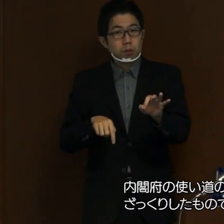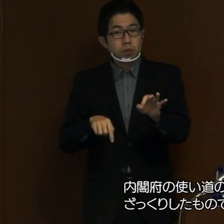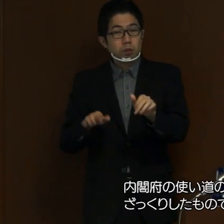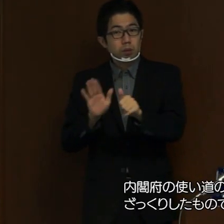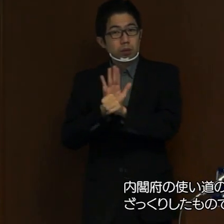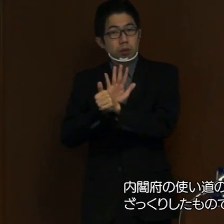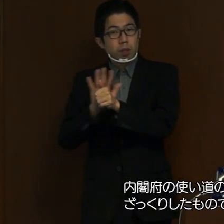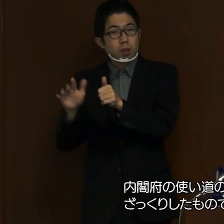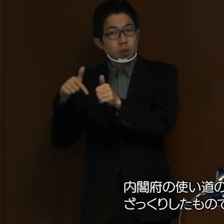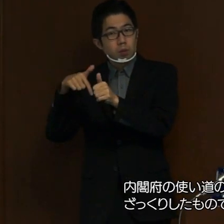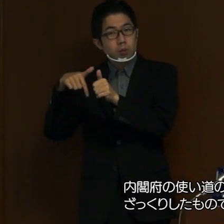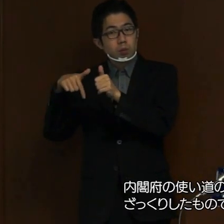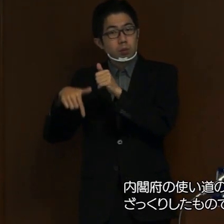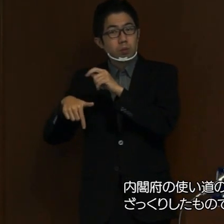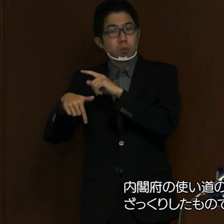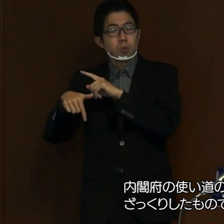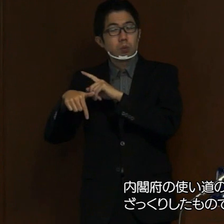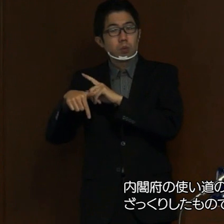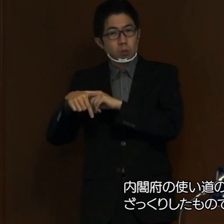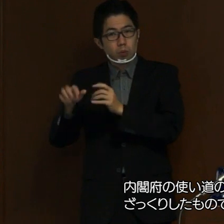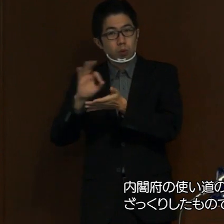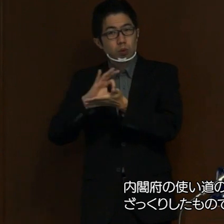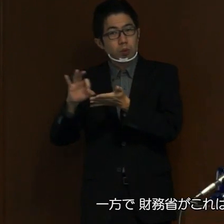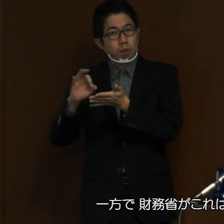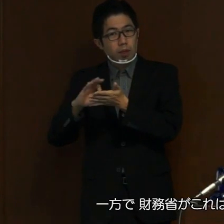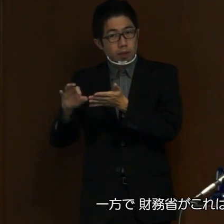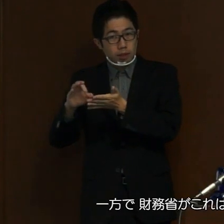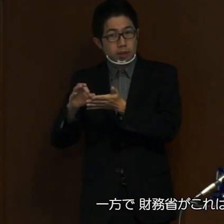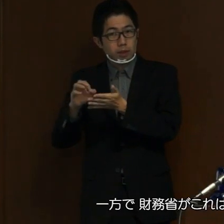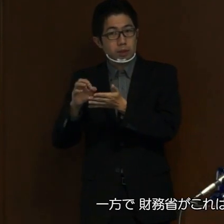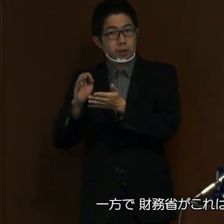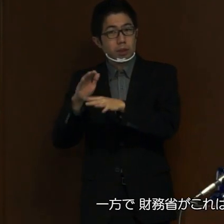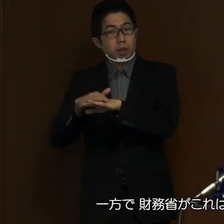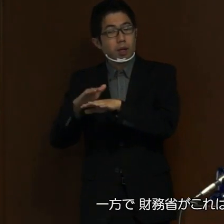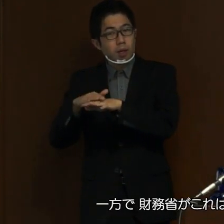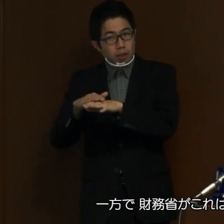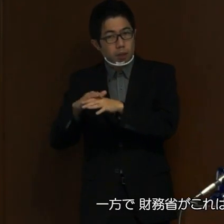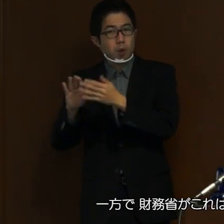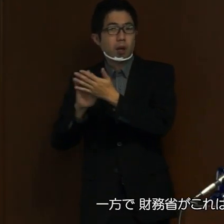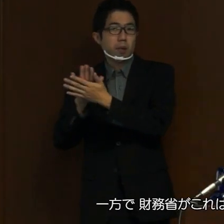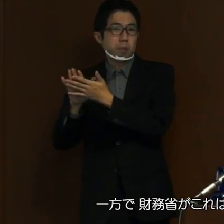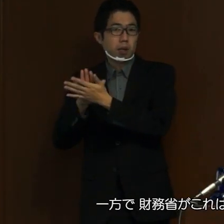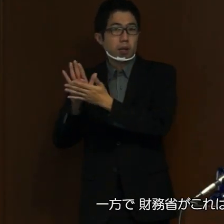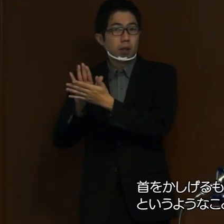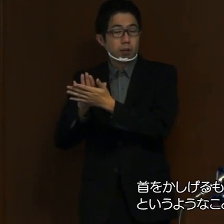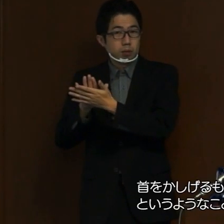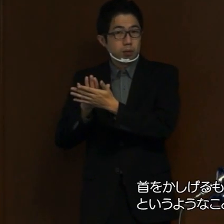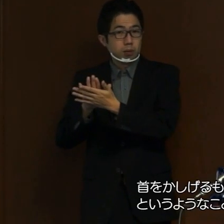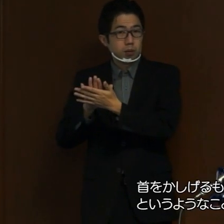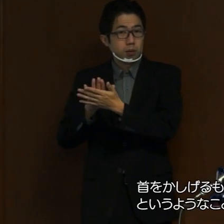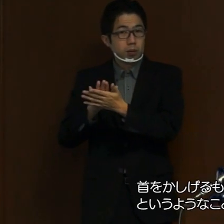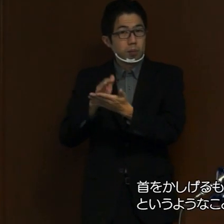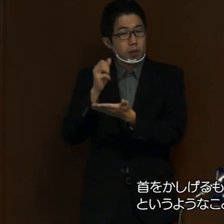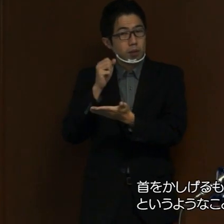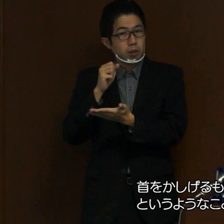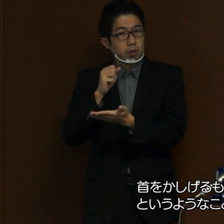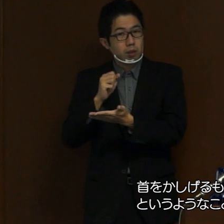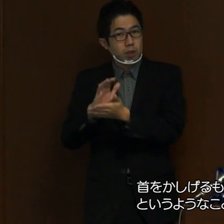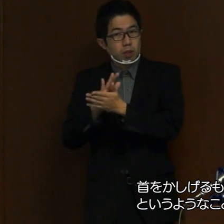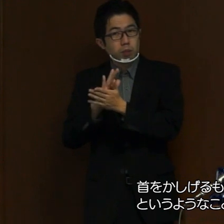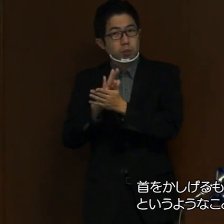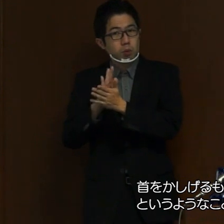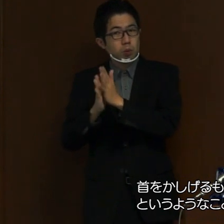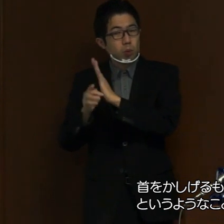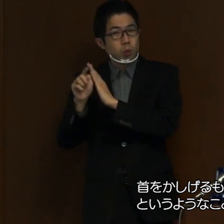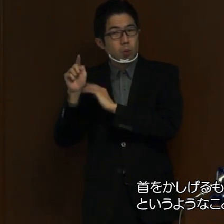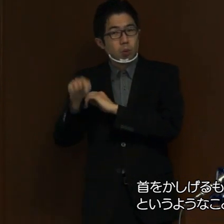使い道の目的の使途もざっくりしたものではあるんですが、一方で財務省が、これコロナ対策なのかと首がかしげるものもあるというよう